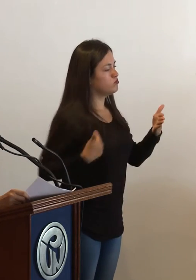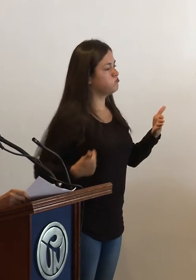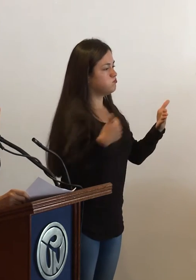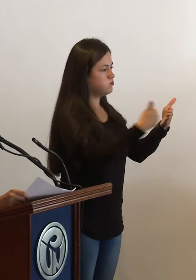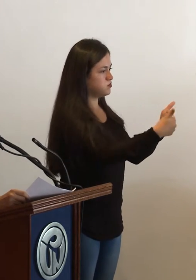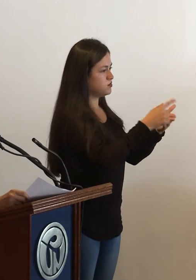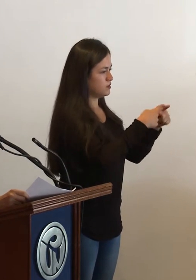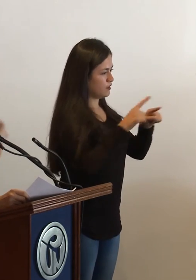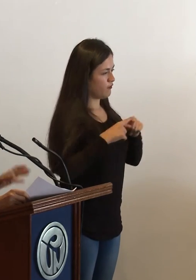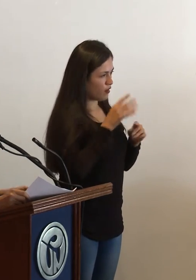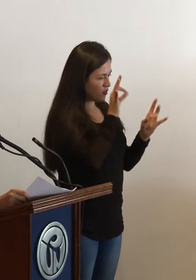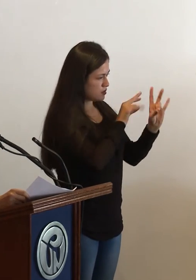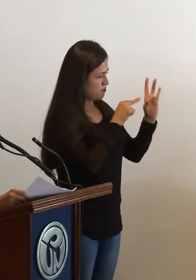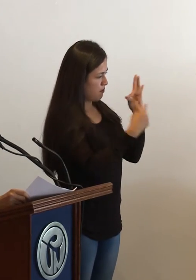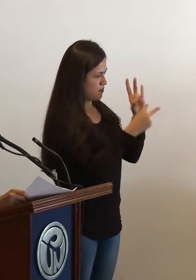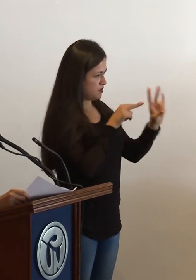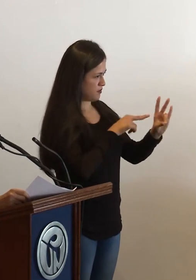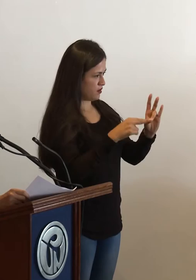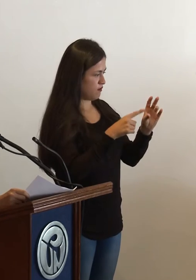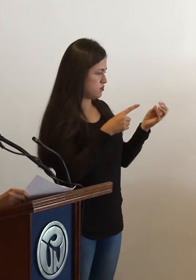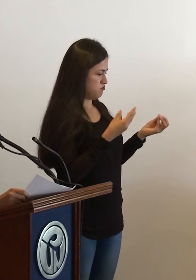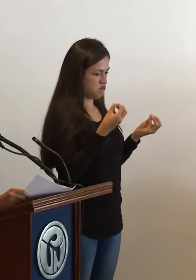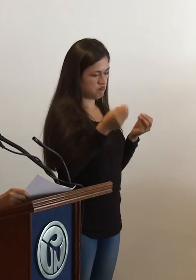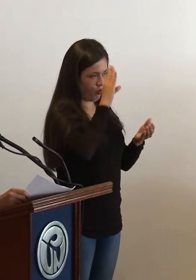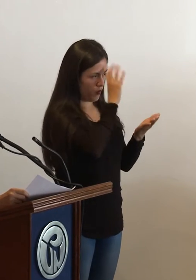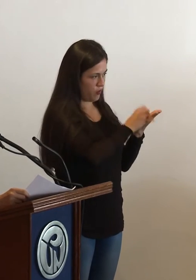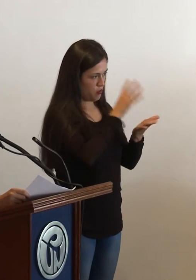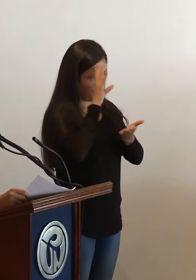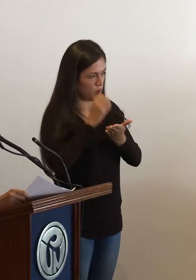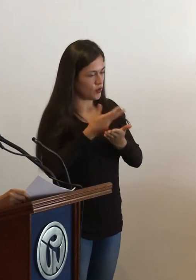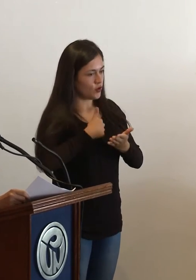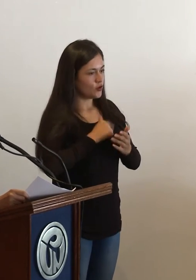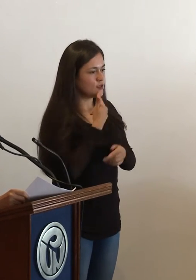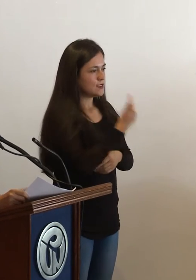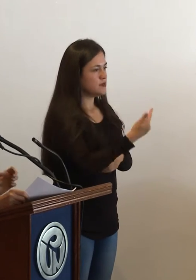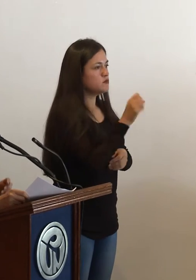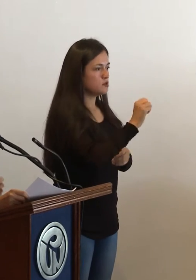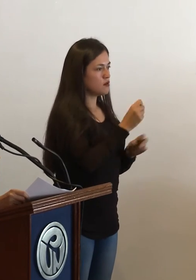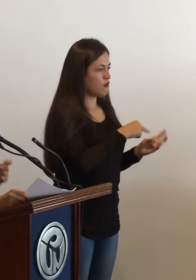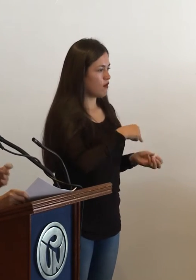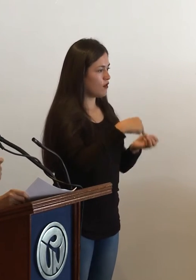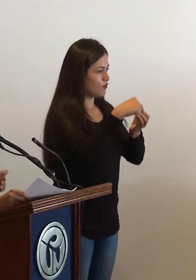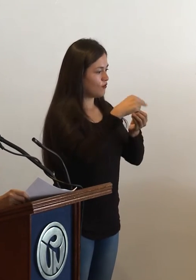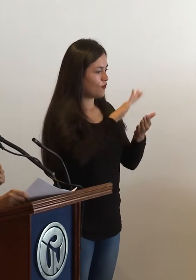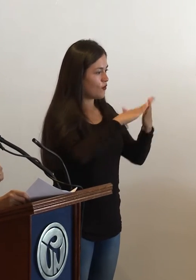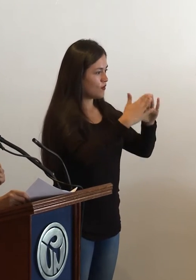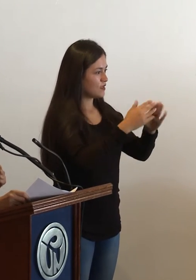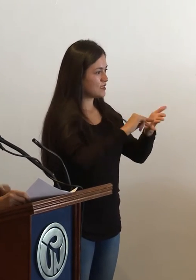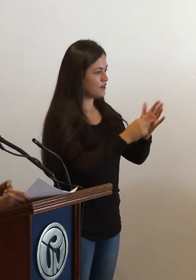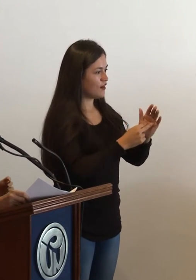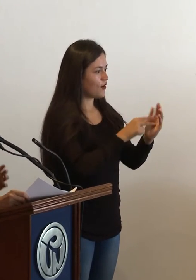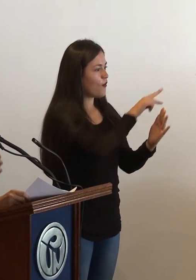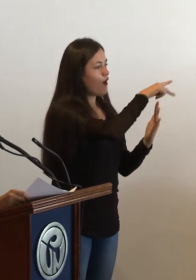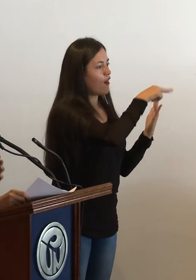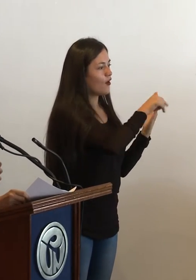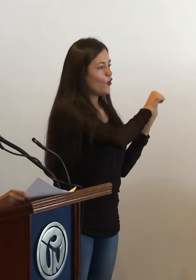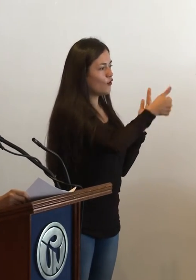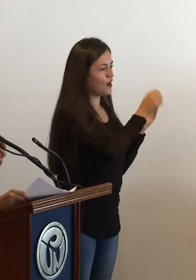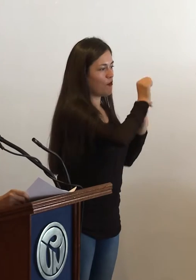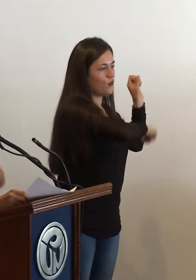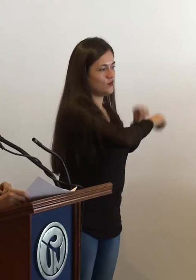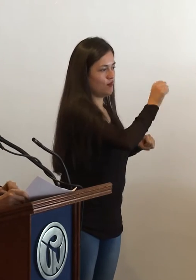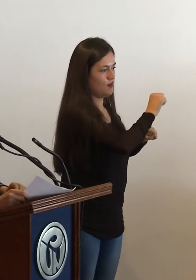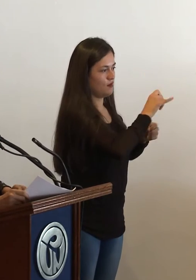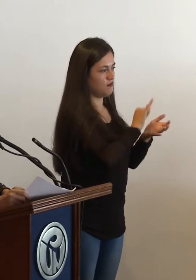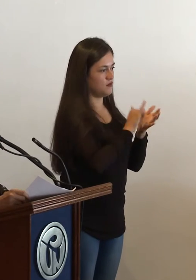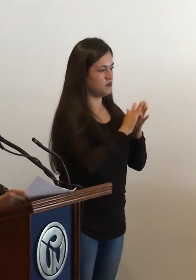desde esas perspectivas y si asumimos la educación comunitaria como ese lugar de lo alterno, quisiera